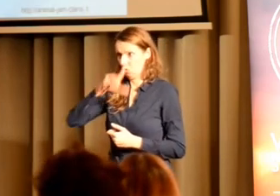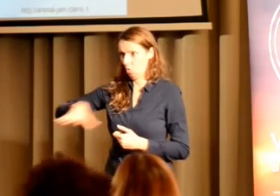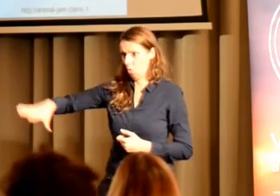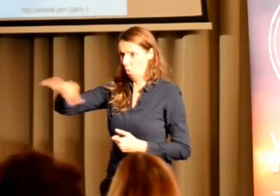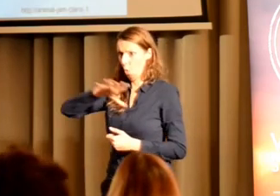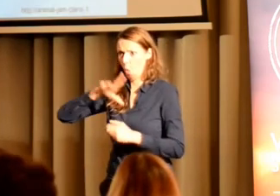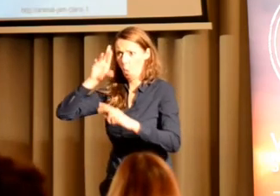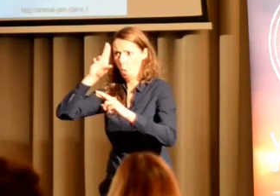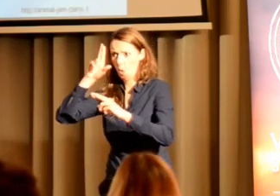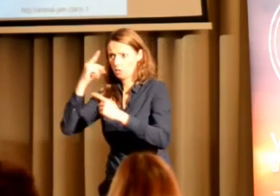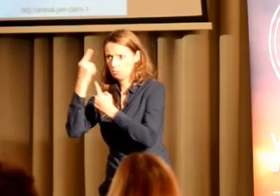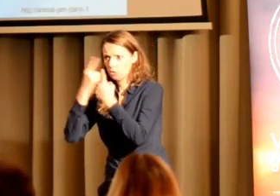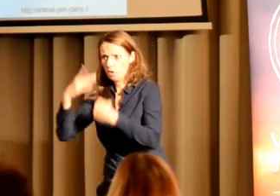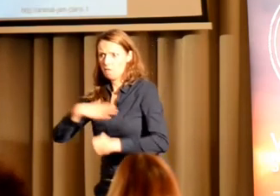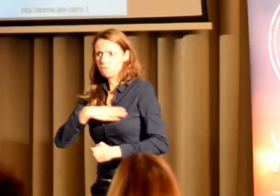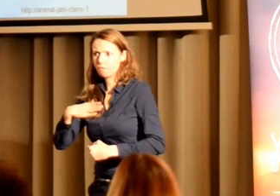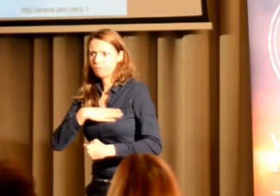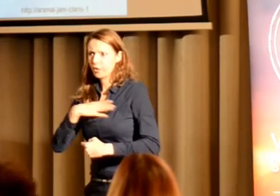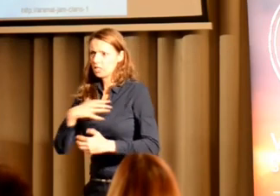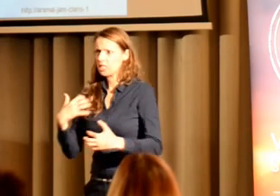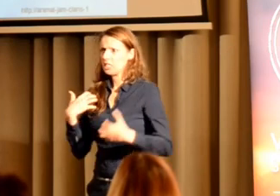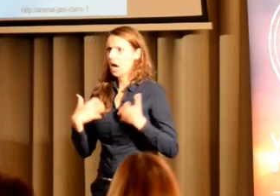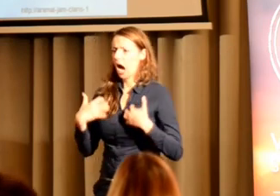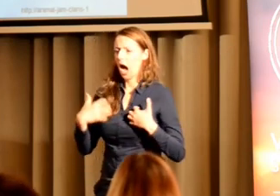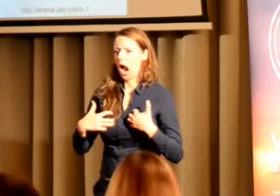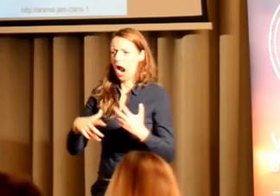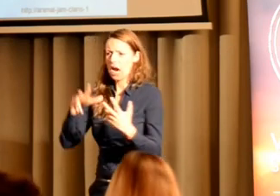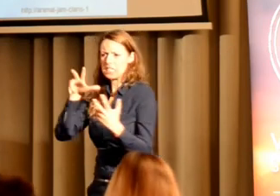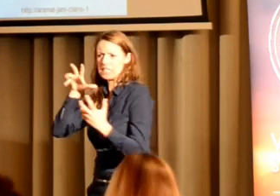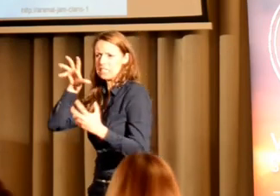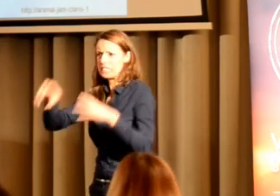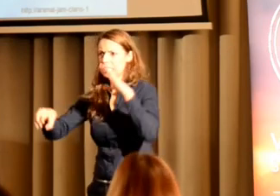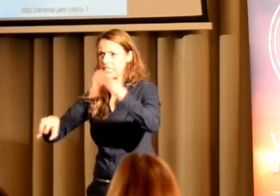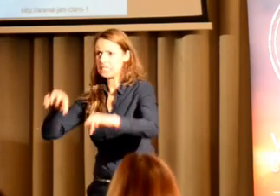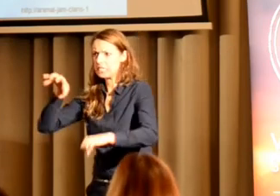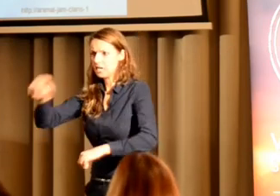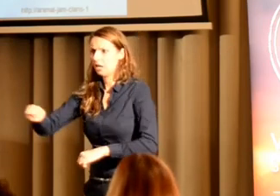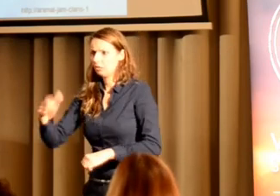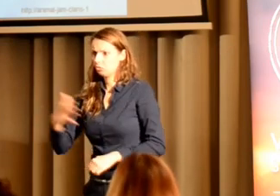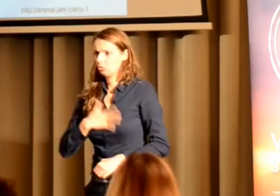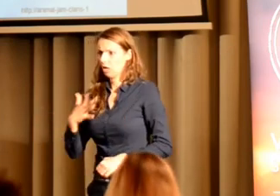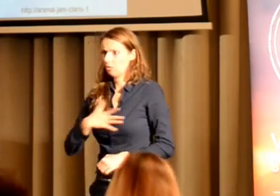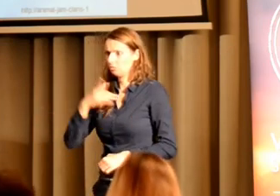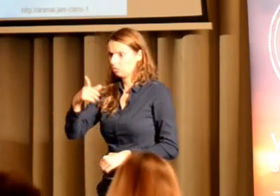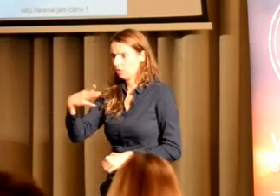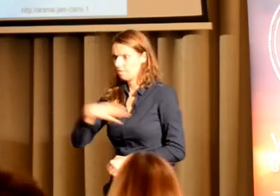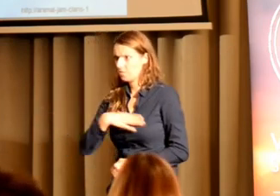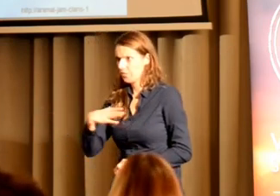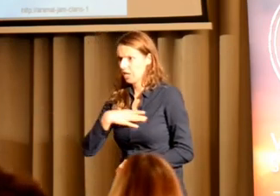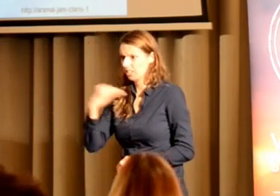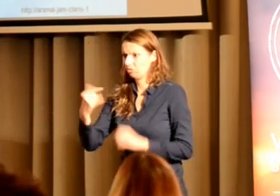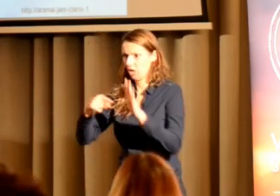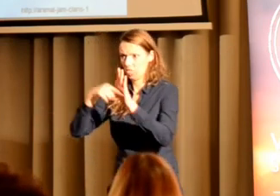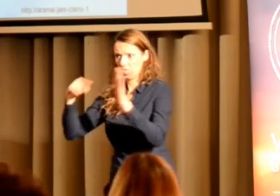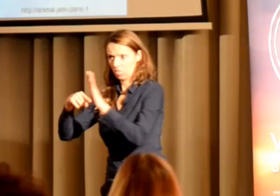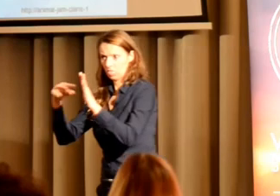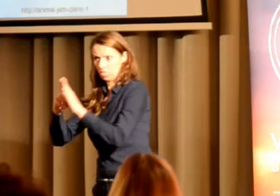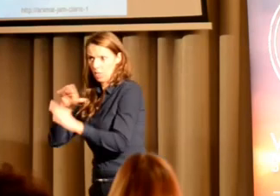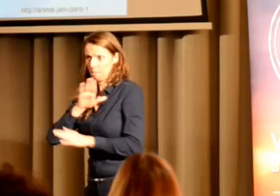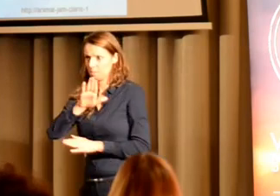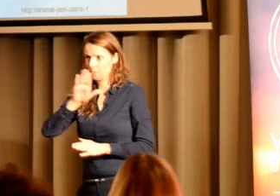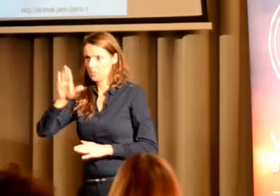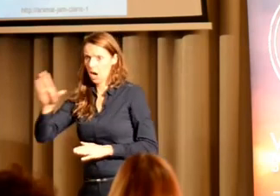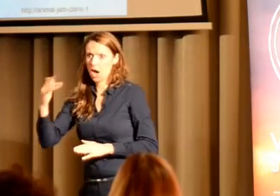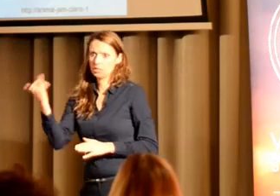zazwyczaj takie agresywne zwierzęta, one są archetypem złych uczynków, złych istot, zazwyczaj utożsamiamy